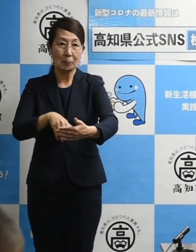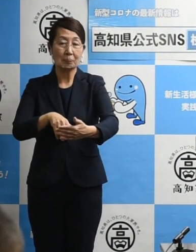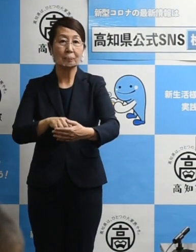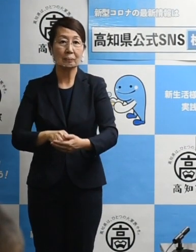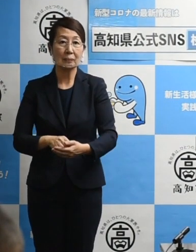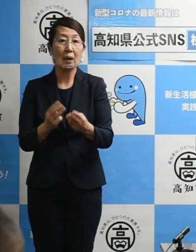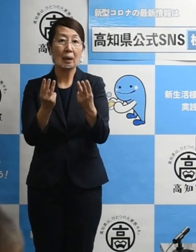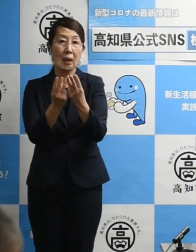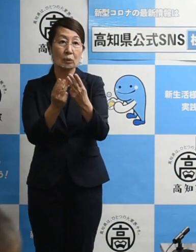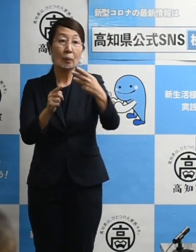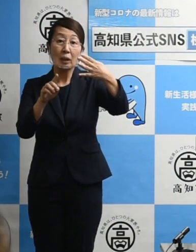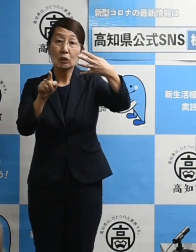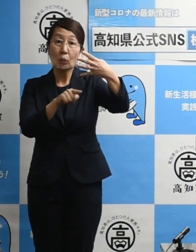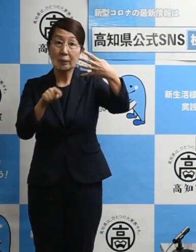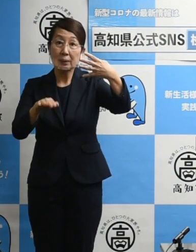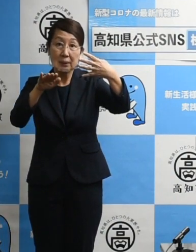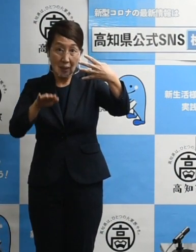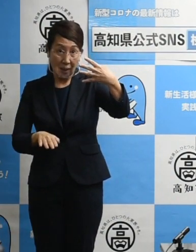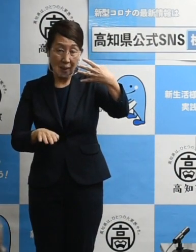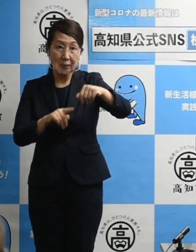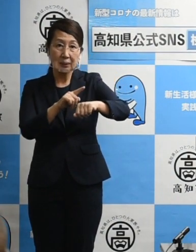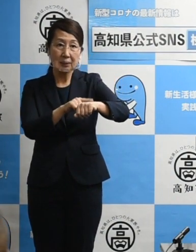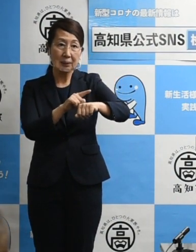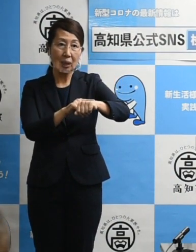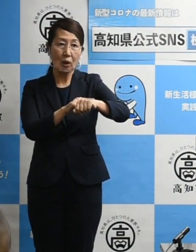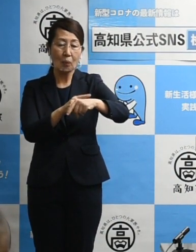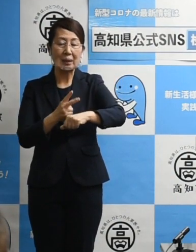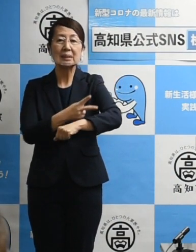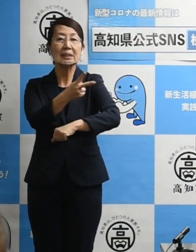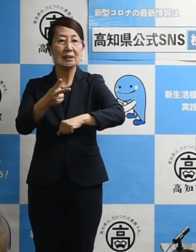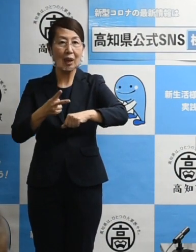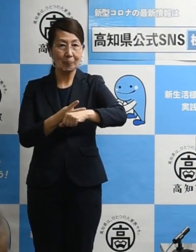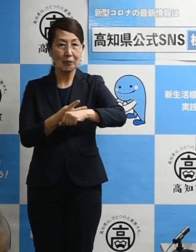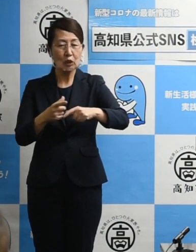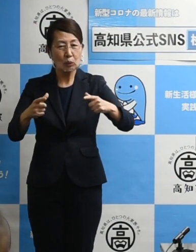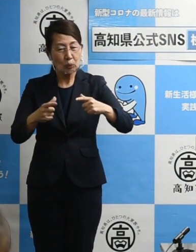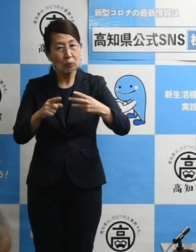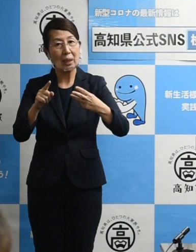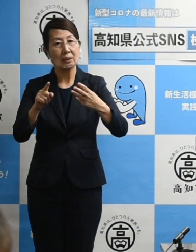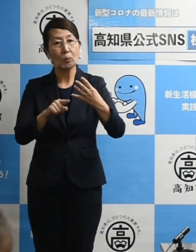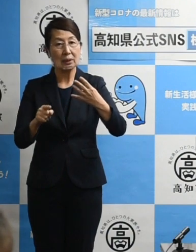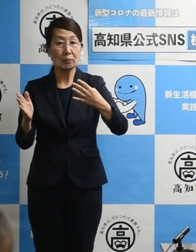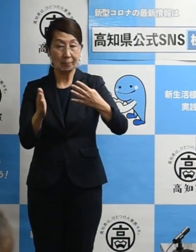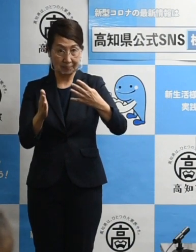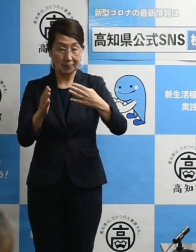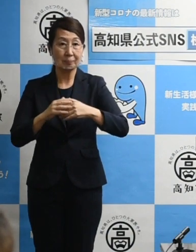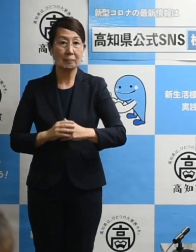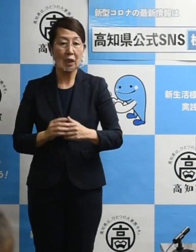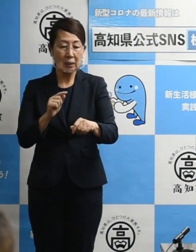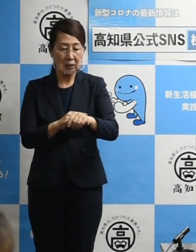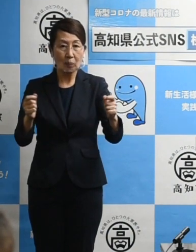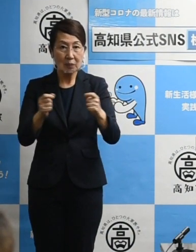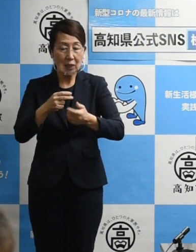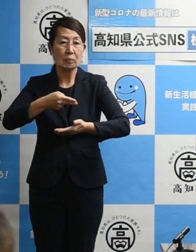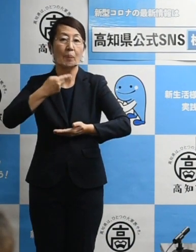数は4人以下、そして時間は2時間、少人数、そして短時間での会食、